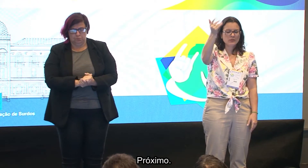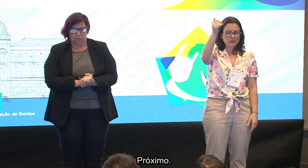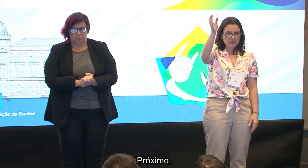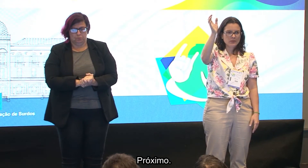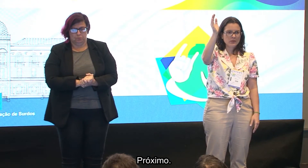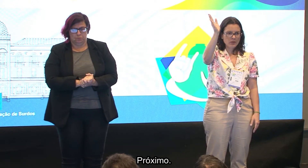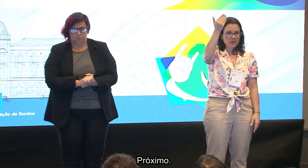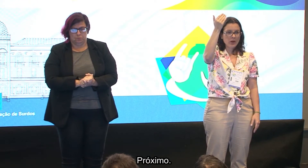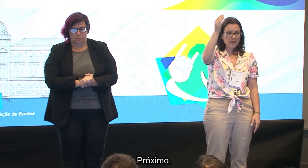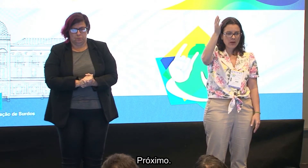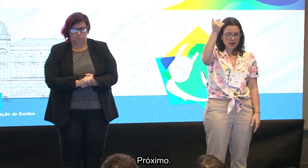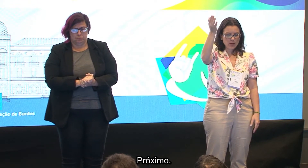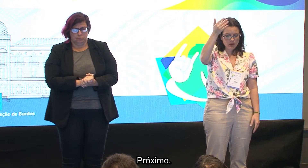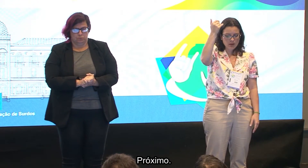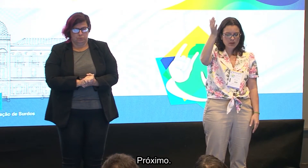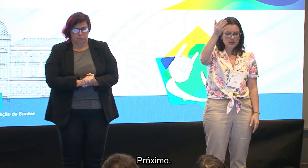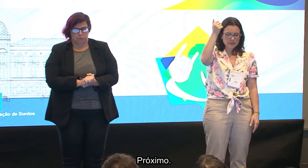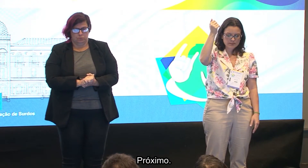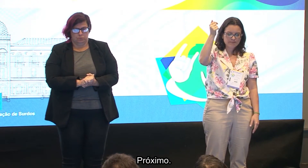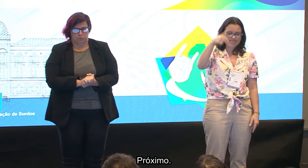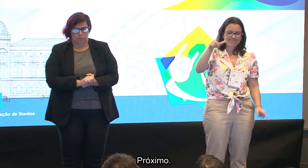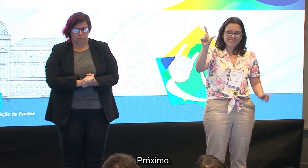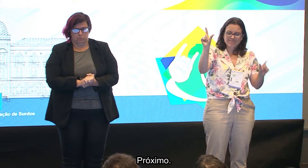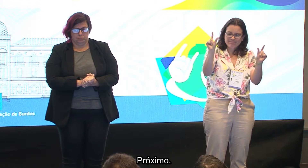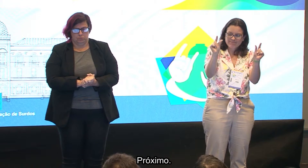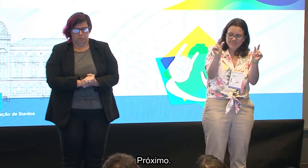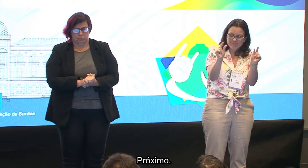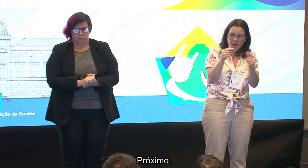Próximo. Próximo.